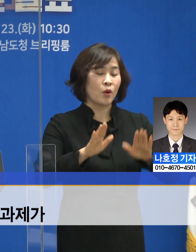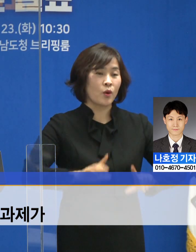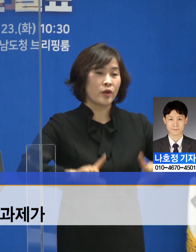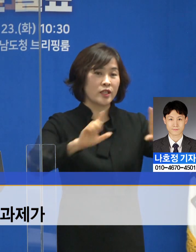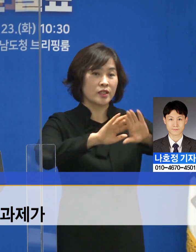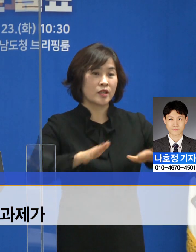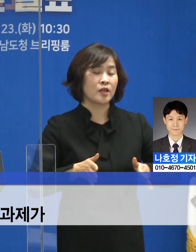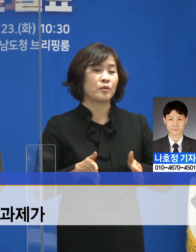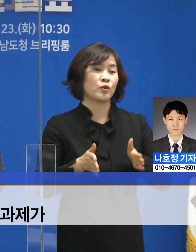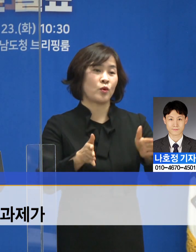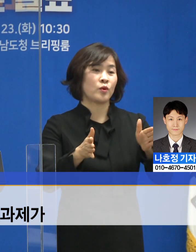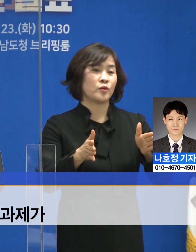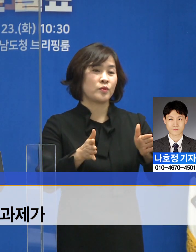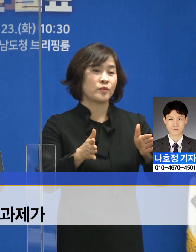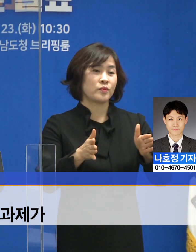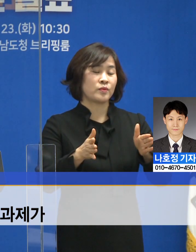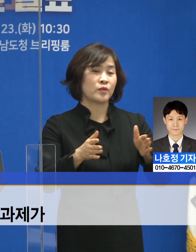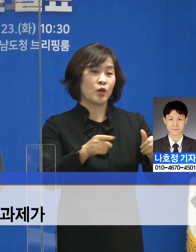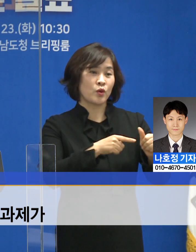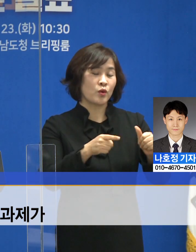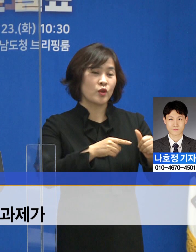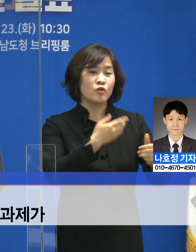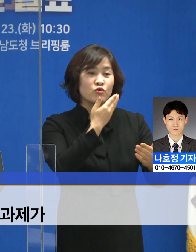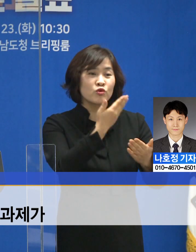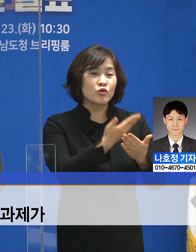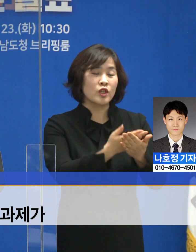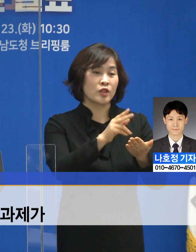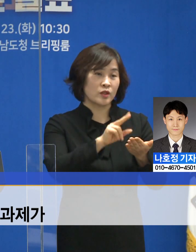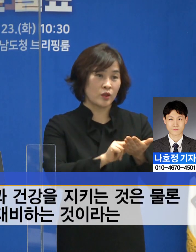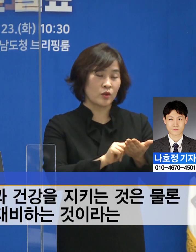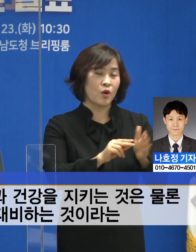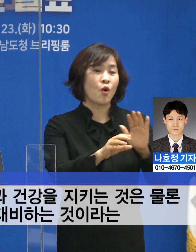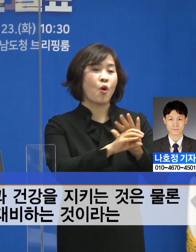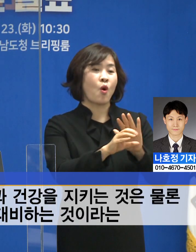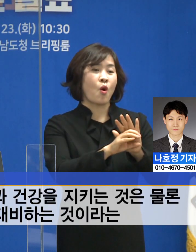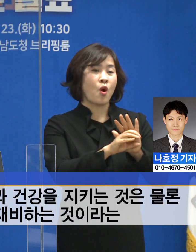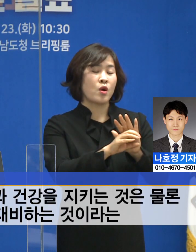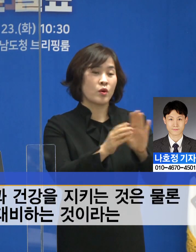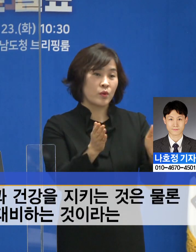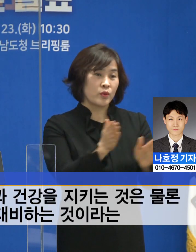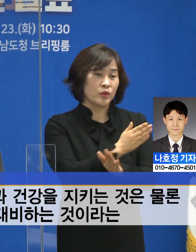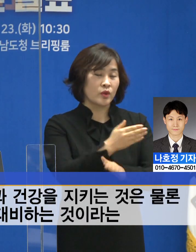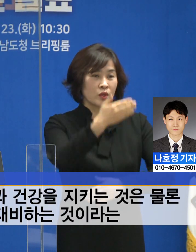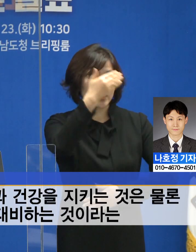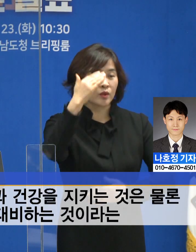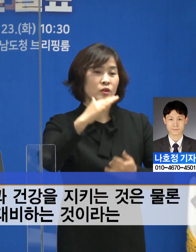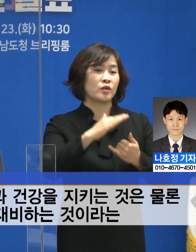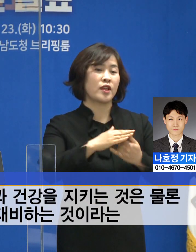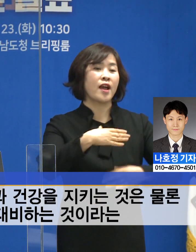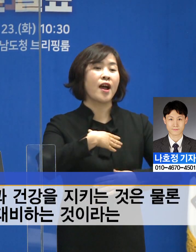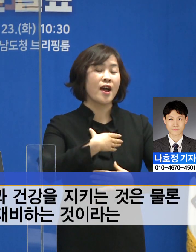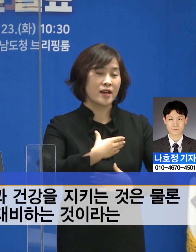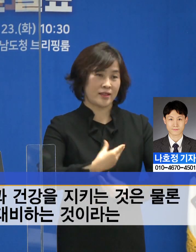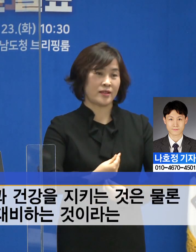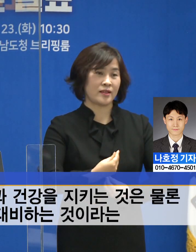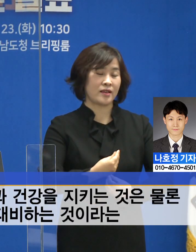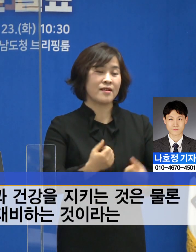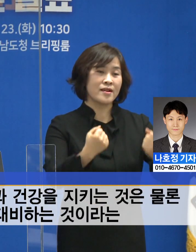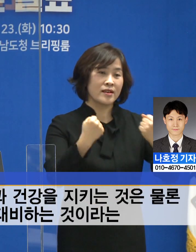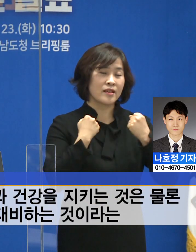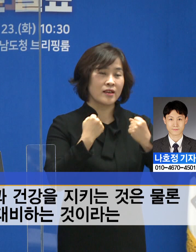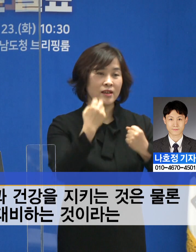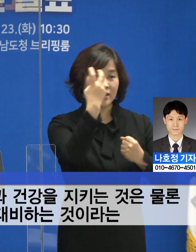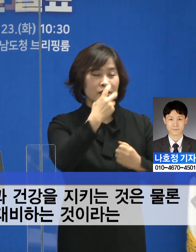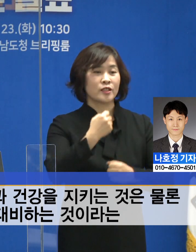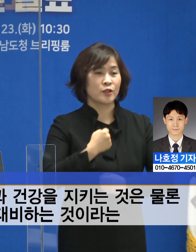드러남 전라남도 교육의 핵심 과제로 코로나 1 그로부터 청소년의 안전과 건강을